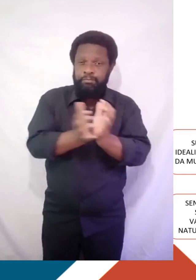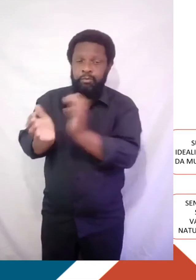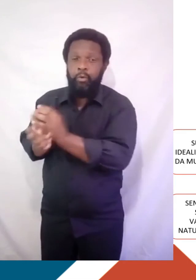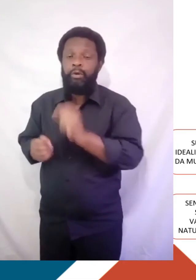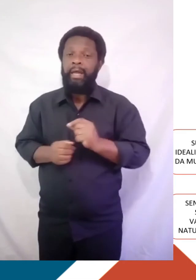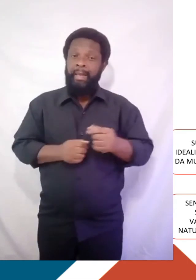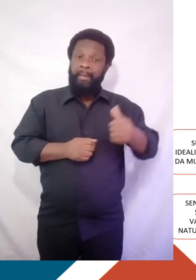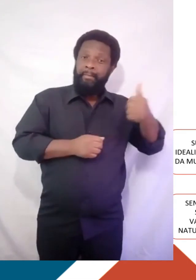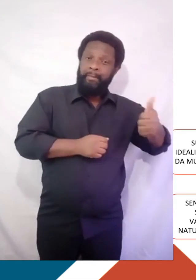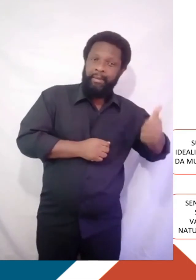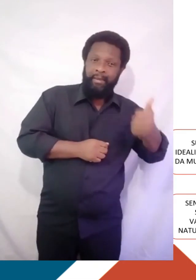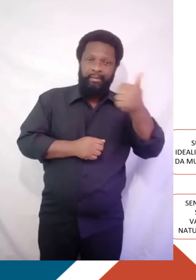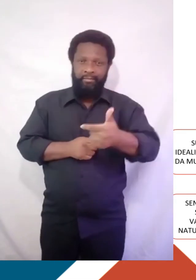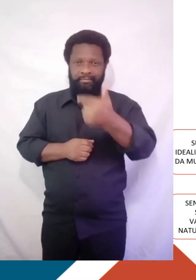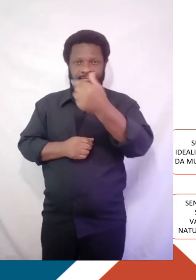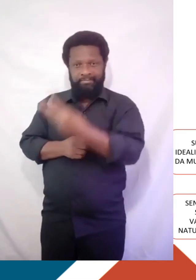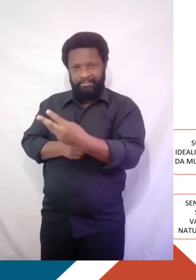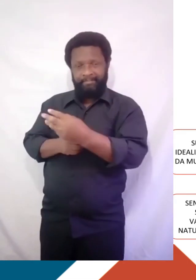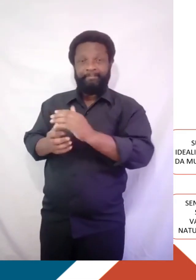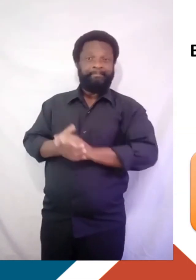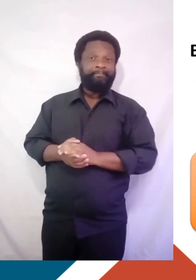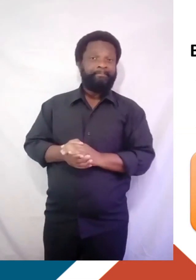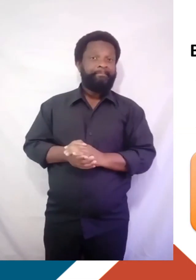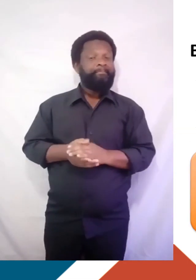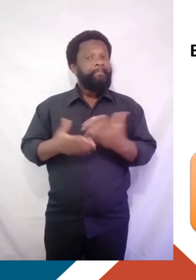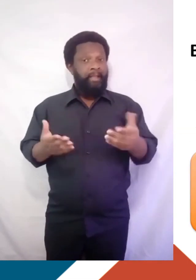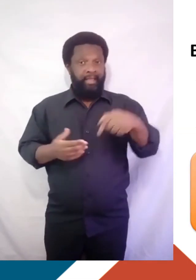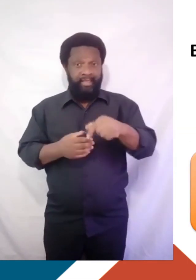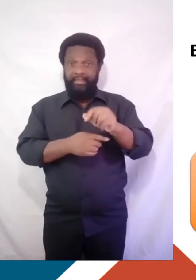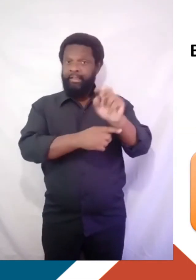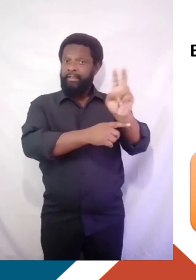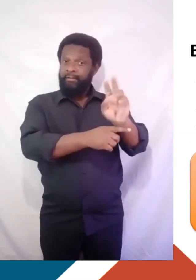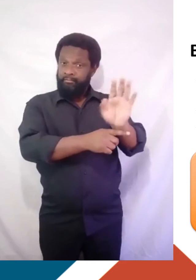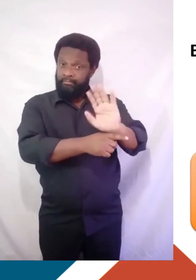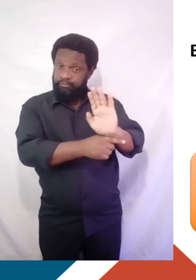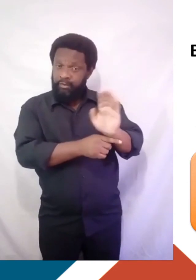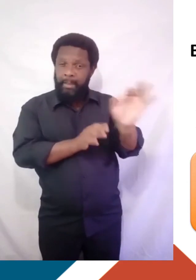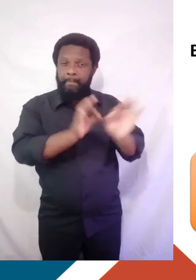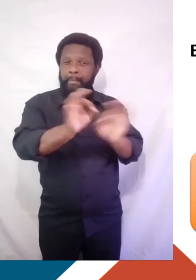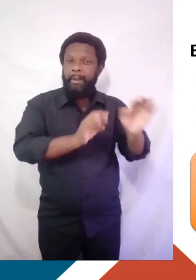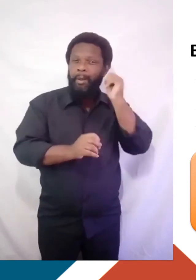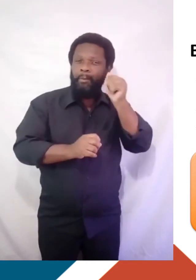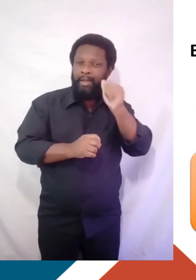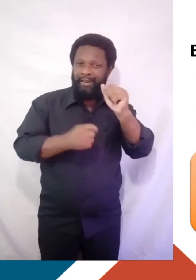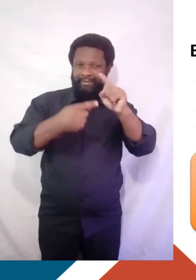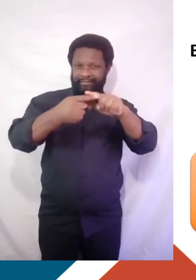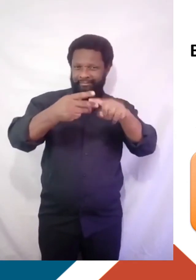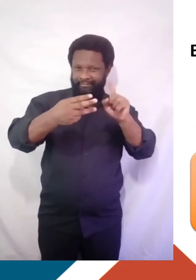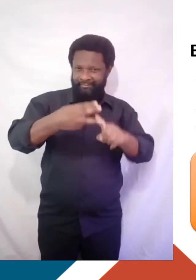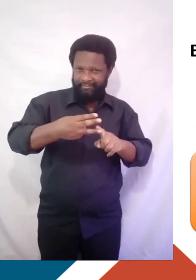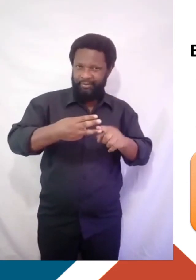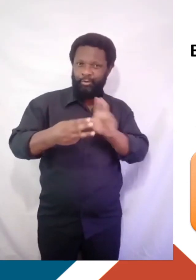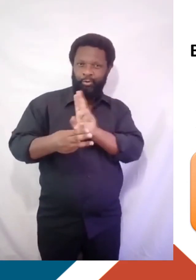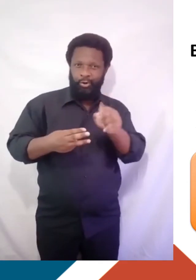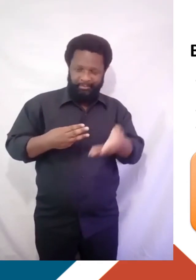e a terceira, a condoreira. Este vídeo foi organizado pelas mediadoras Rayane